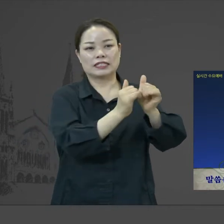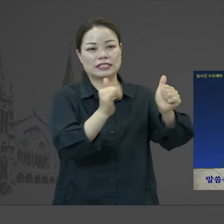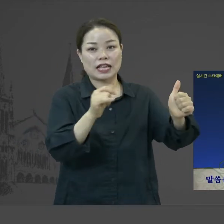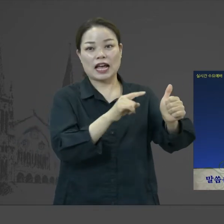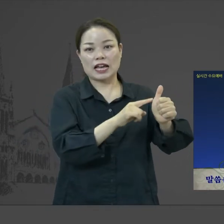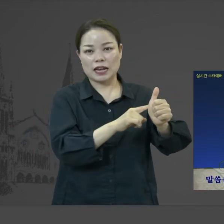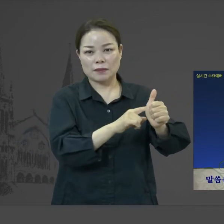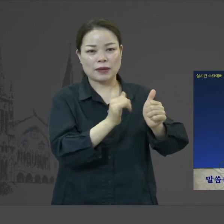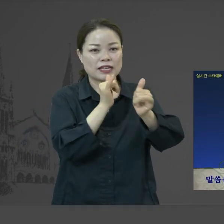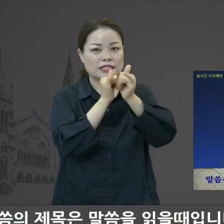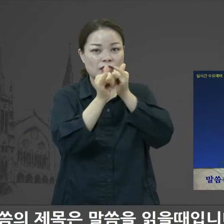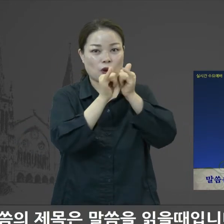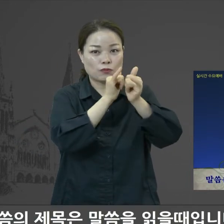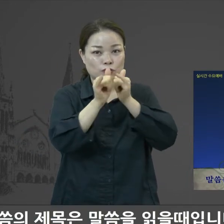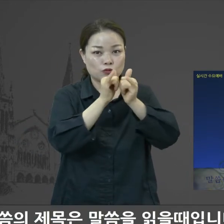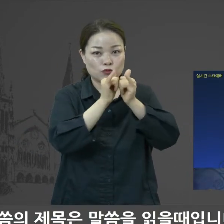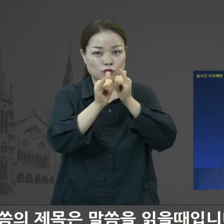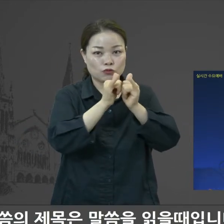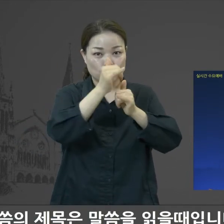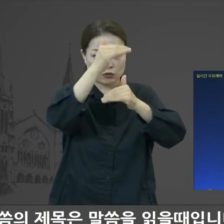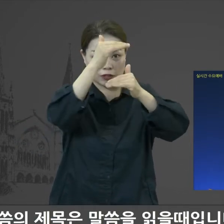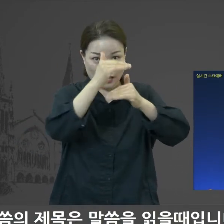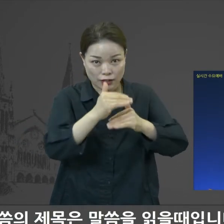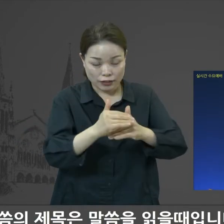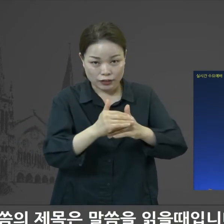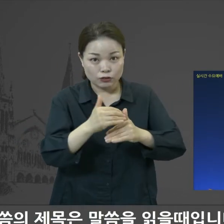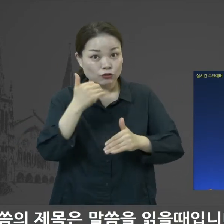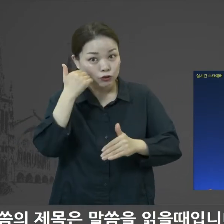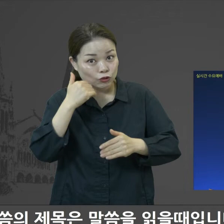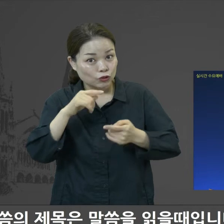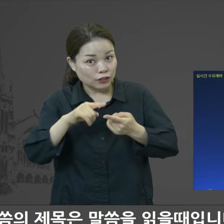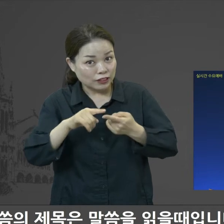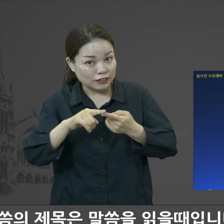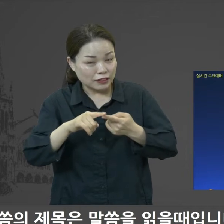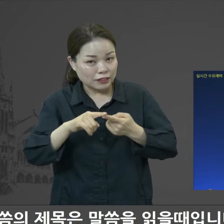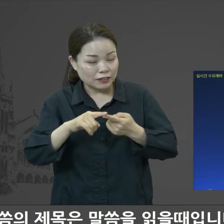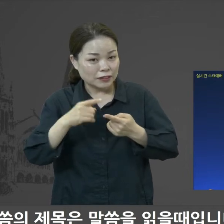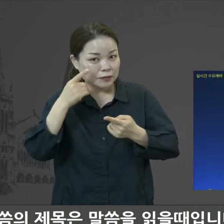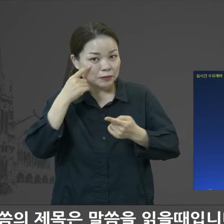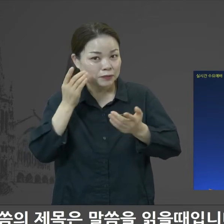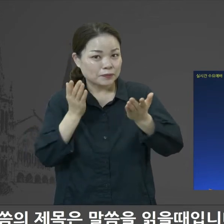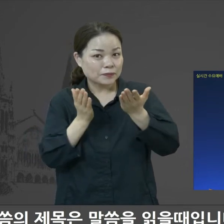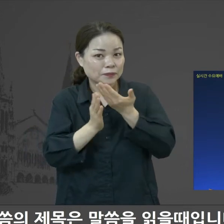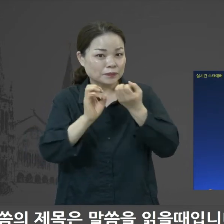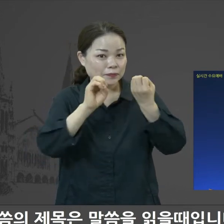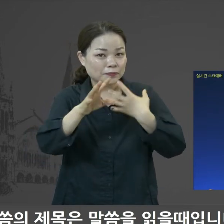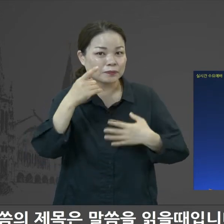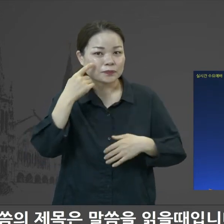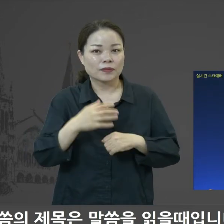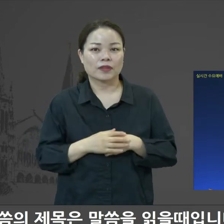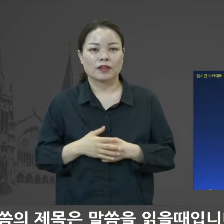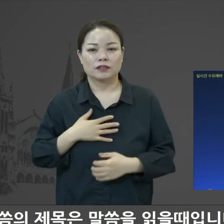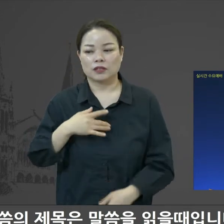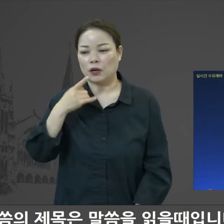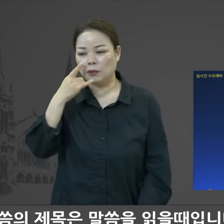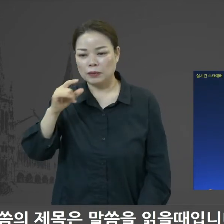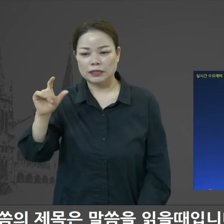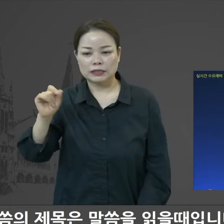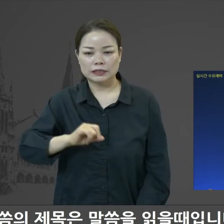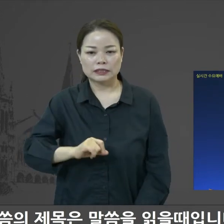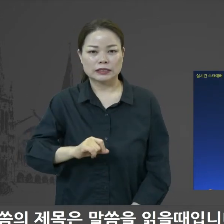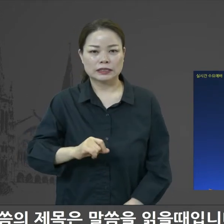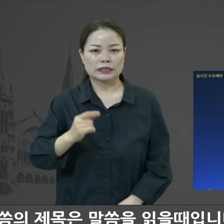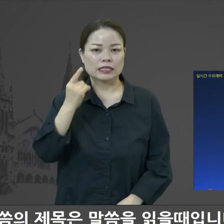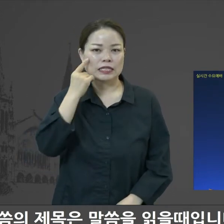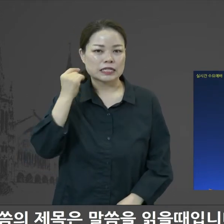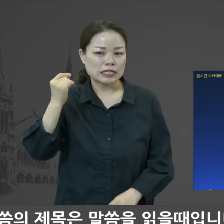사람의 인터뷰 내용입니다. 들으시면서 누구인지 한번 맞춰보시기 바랍니다. 저희 어머니는